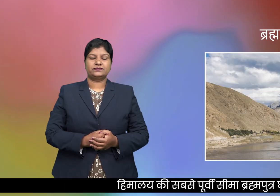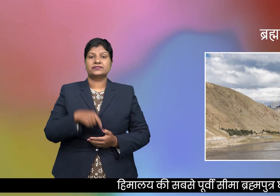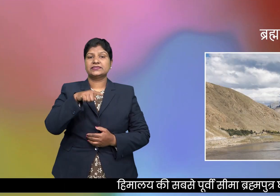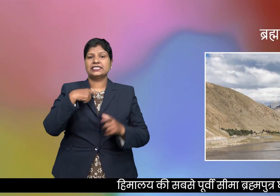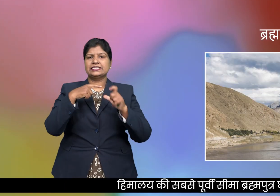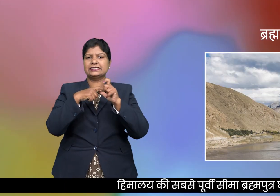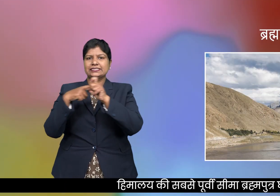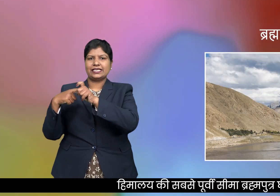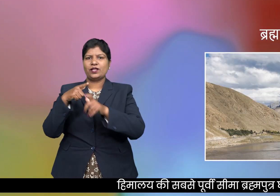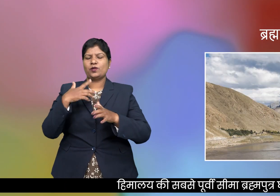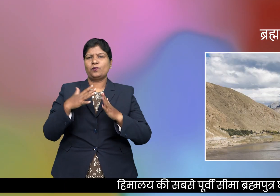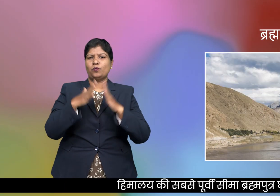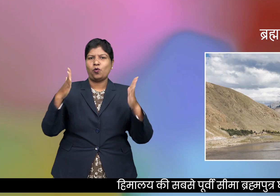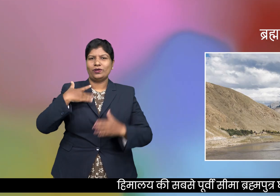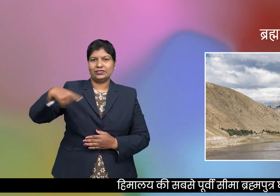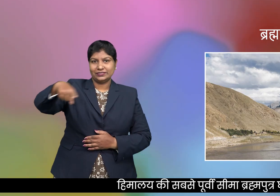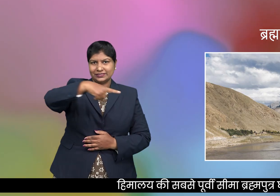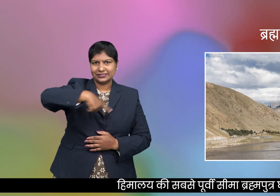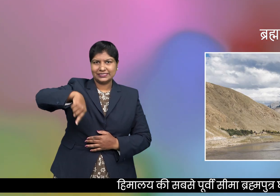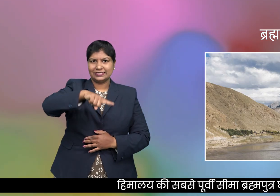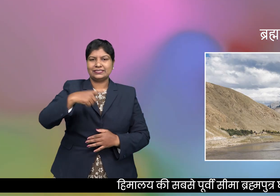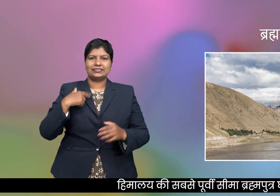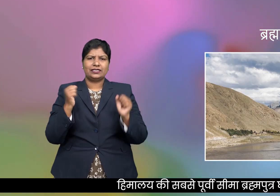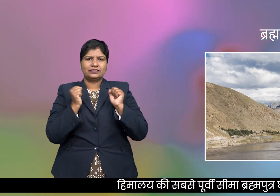हिमालय की सबसे पूर्वी सीमा ब्रह्मपुत्र घाटी है।